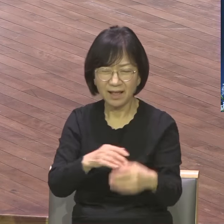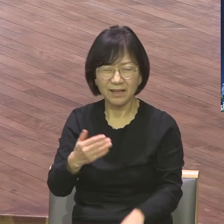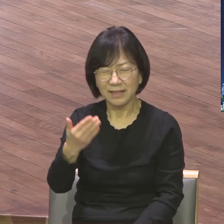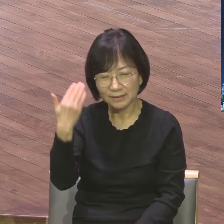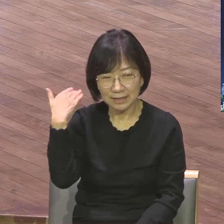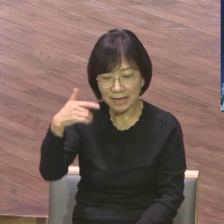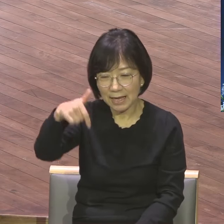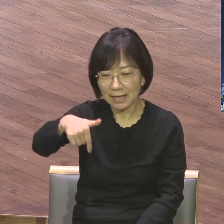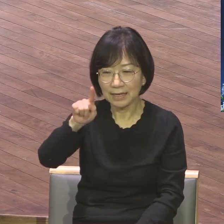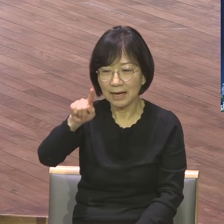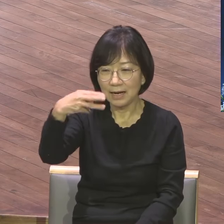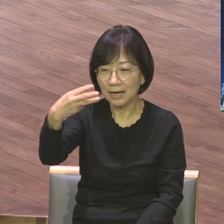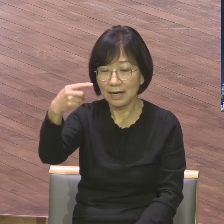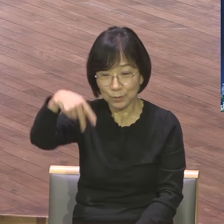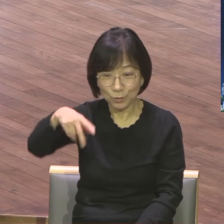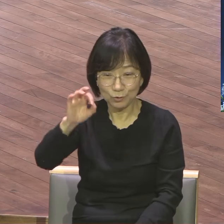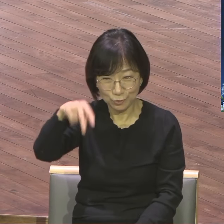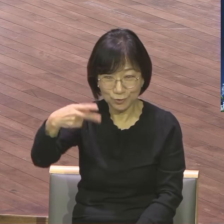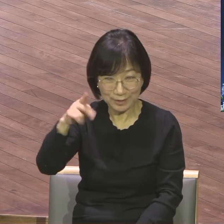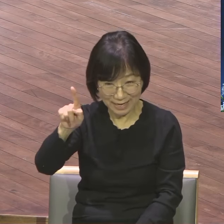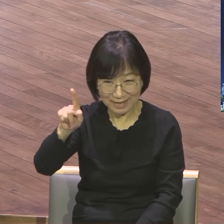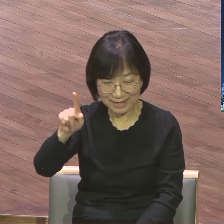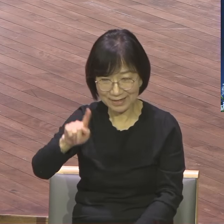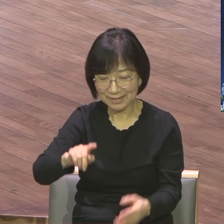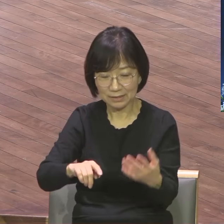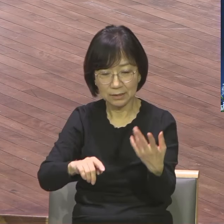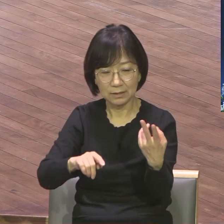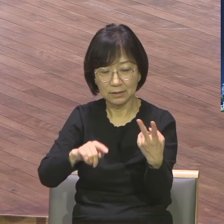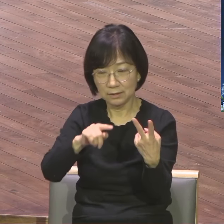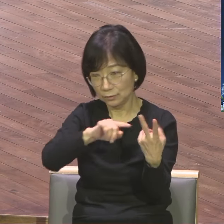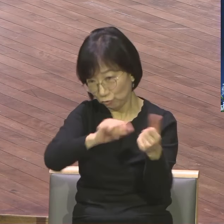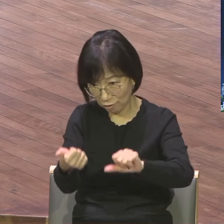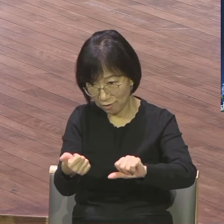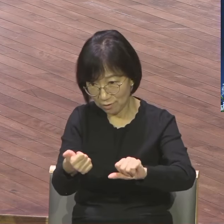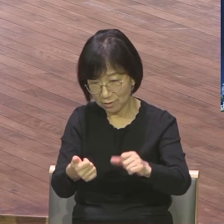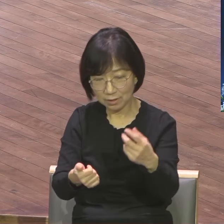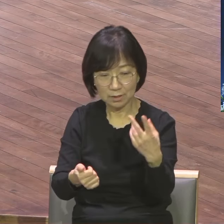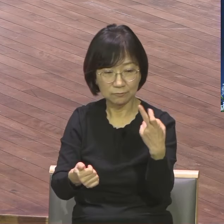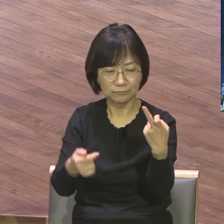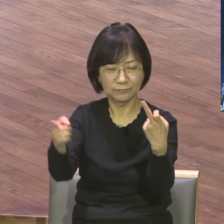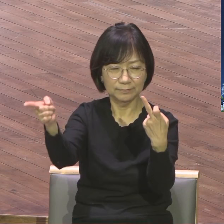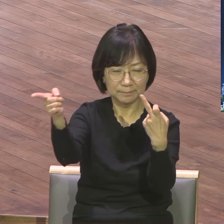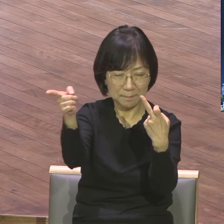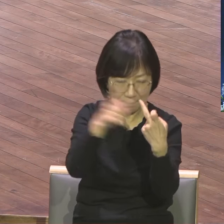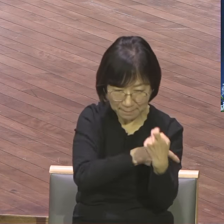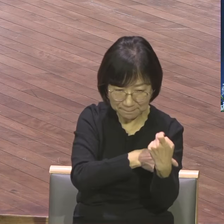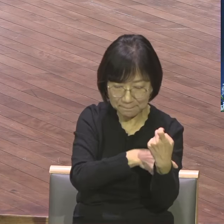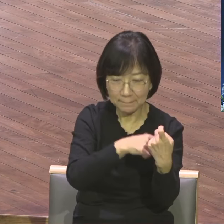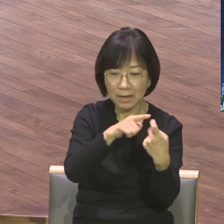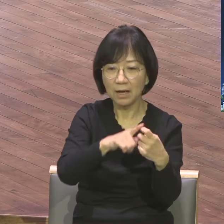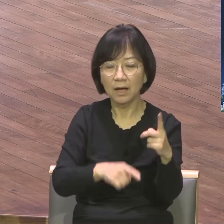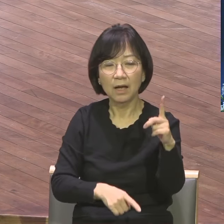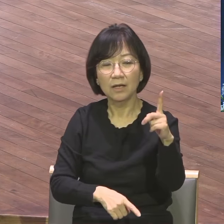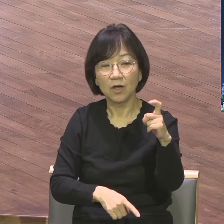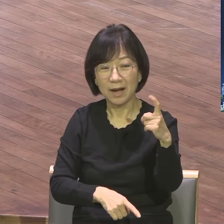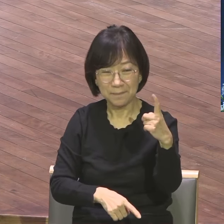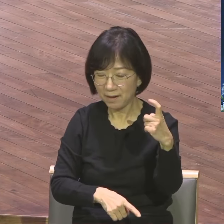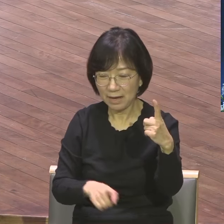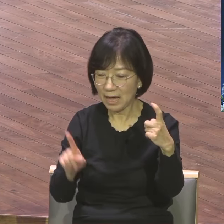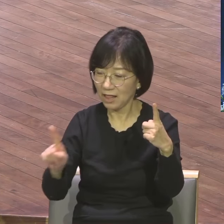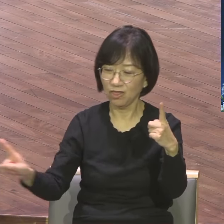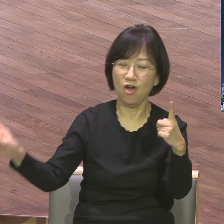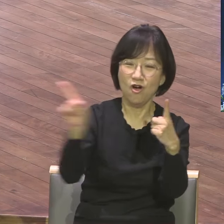맞대아를 보충했습니다. 그런데 야고보가 죽었지만 야고보의 자리를 다른 사도로 채우지 않았습니다. 겉으로 볼